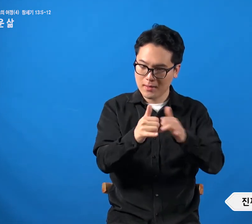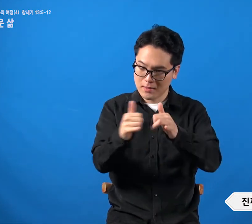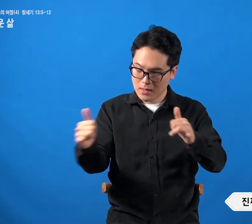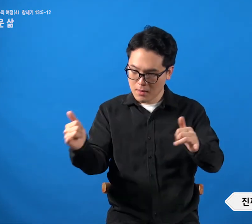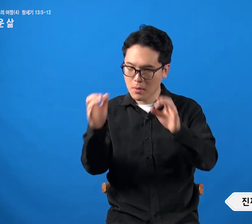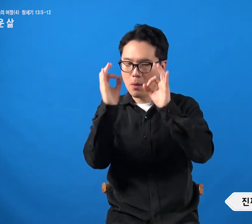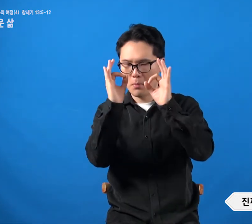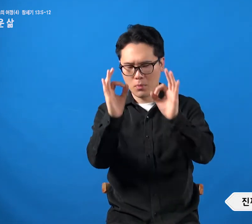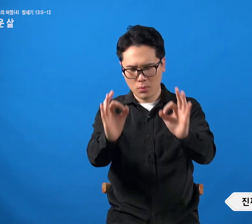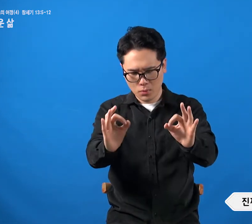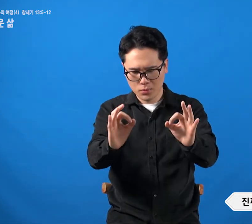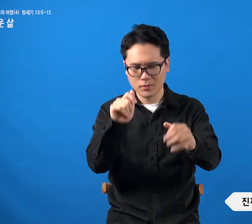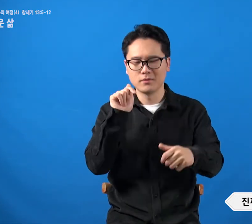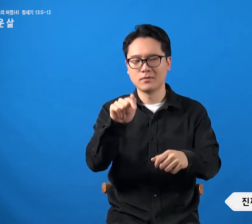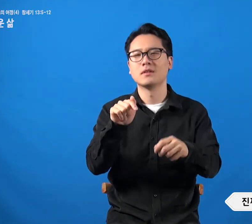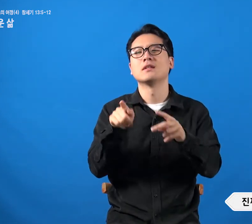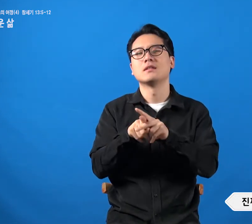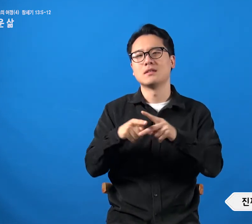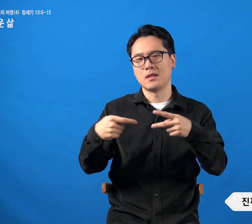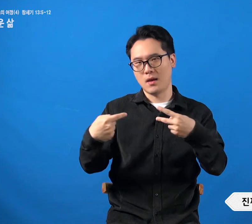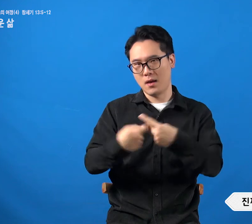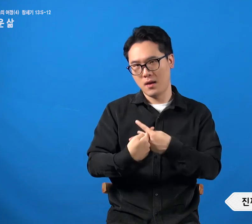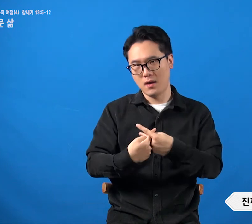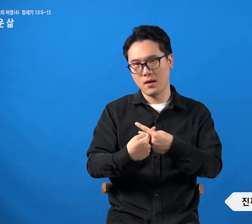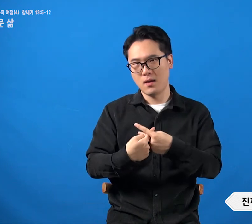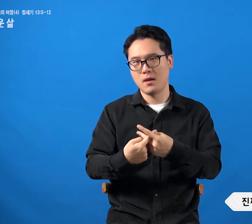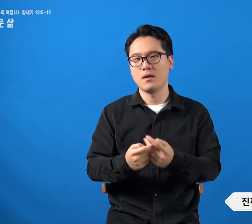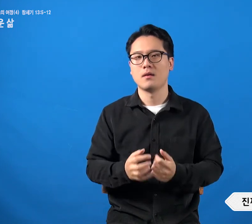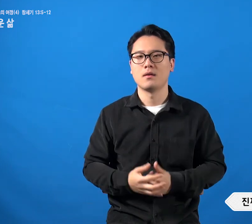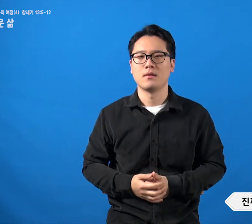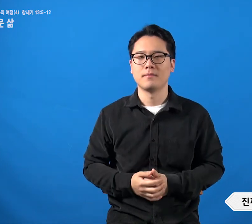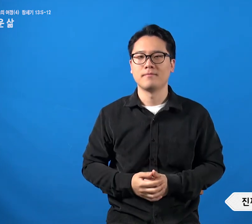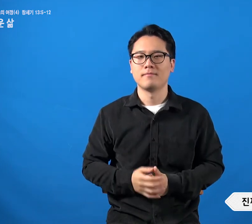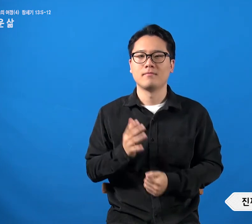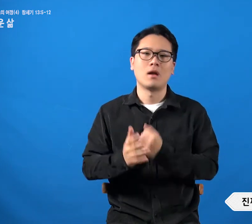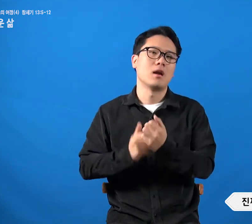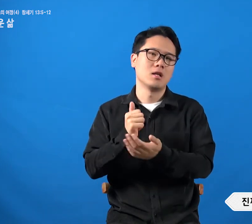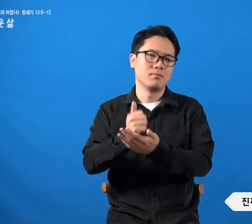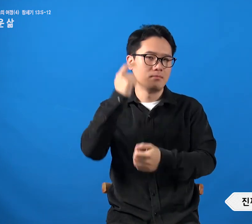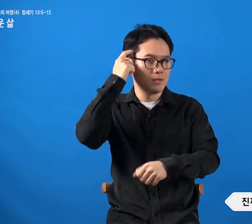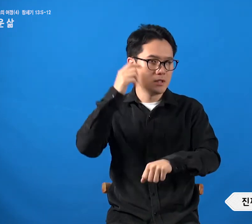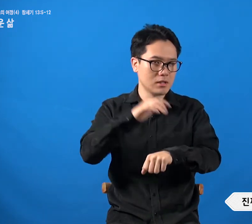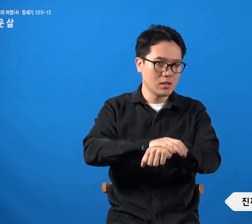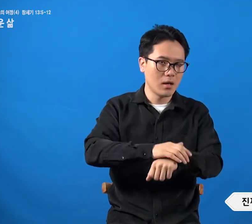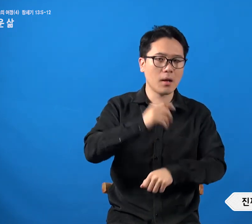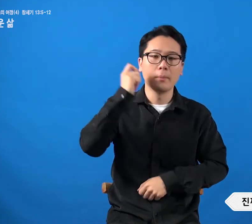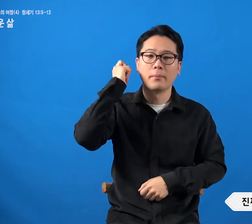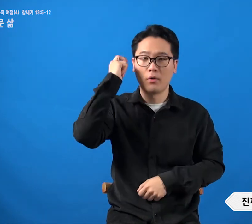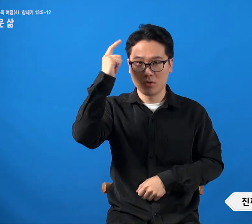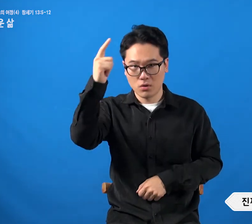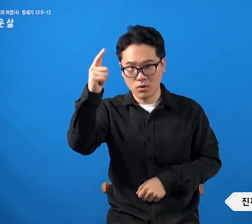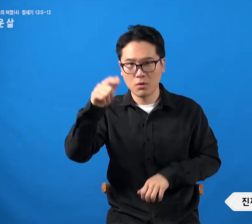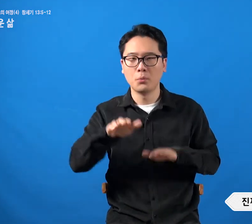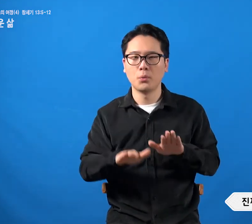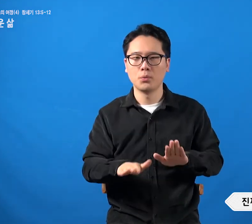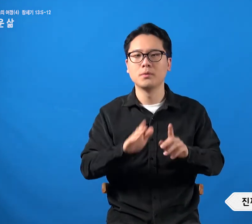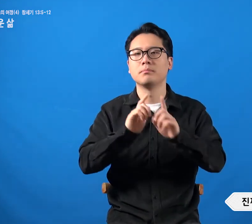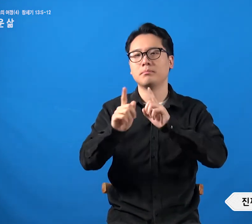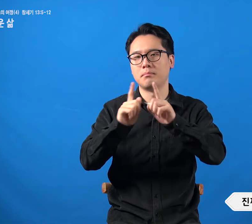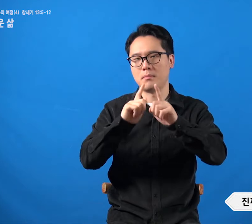사람을 볼 수 있는 understanding, 이해, 하나님의 지혜 명철을